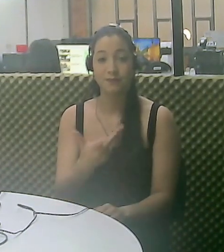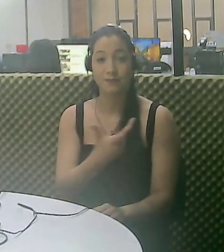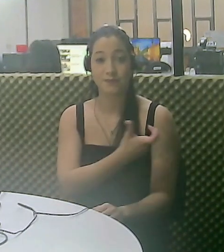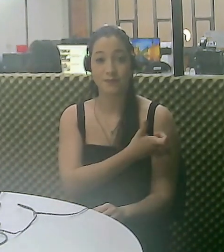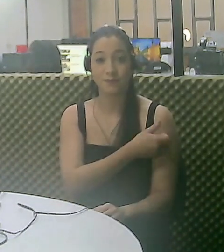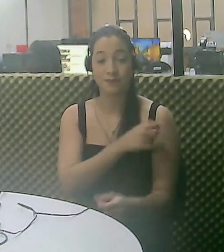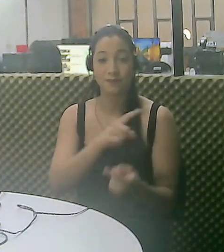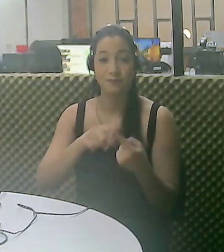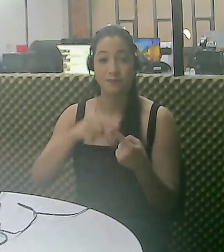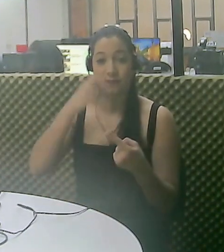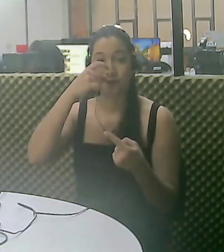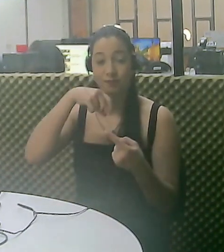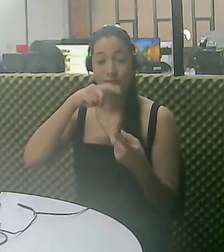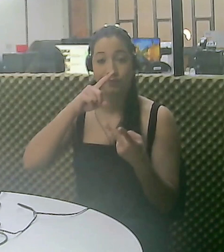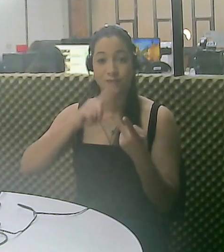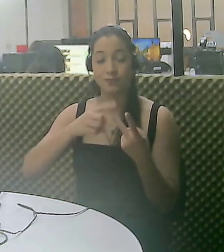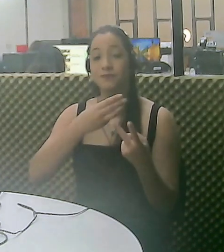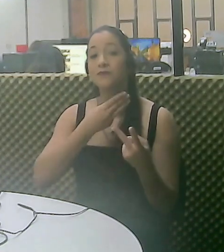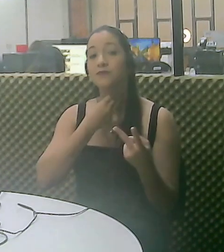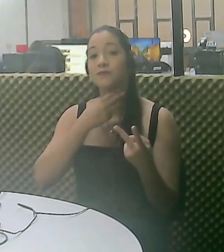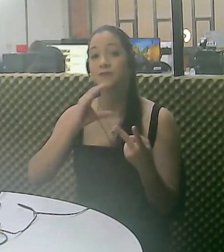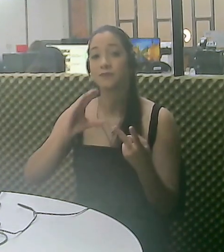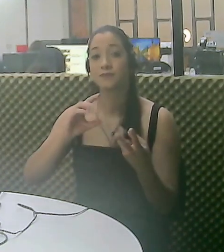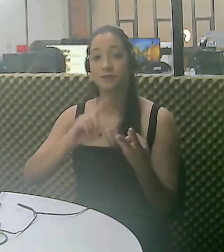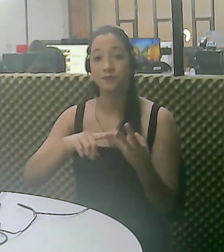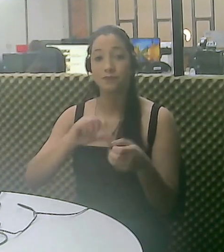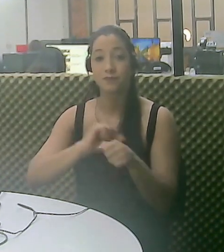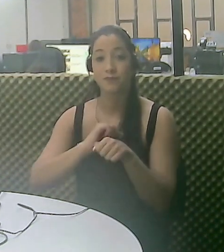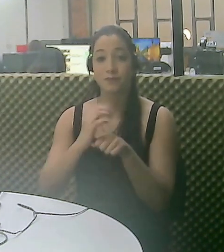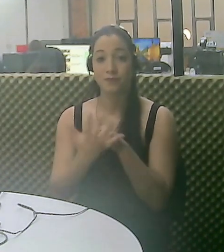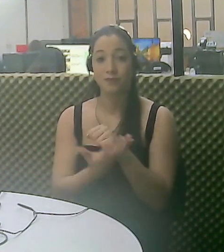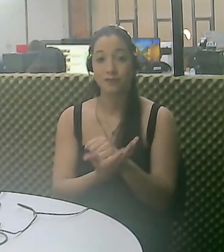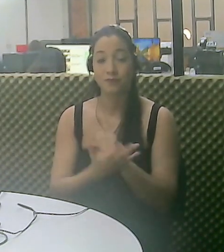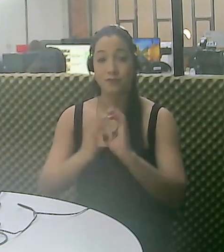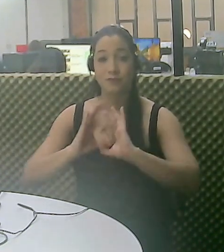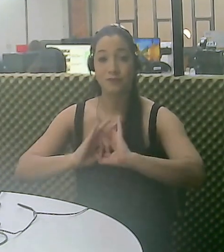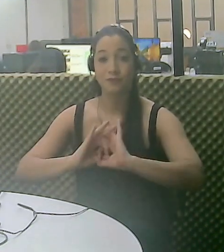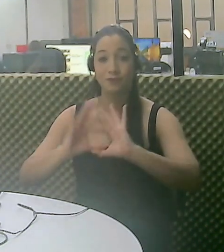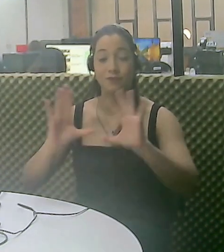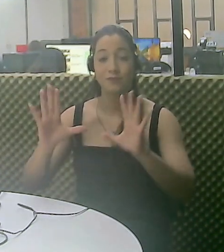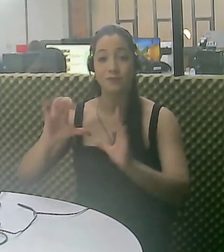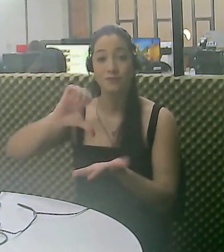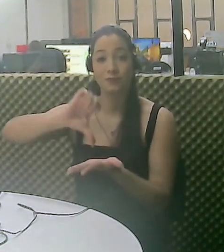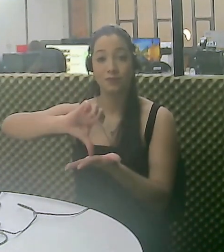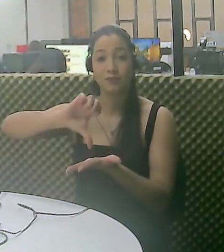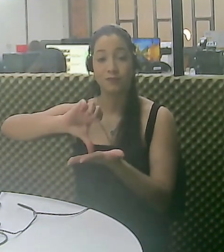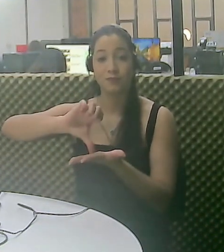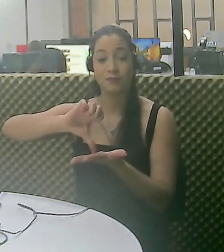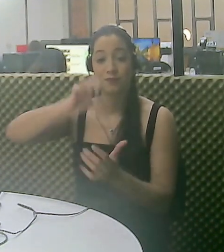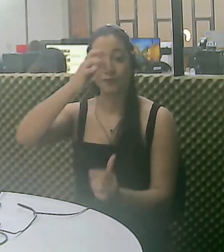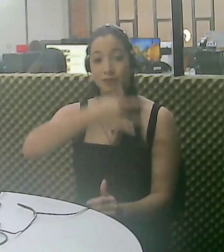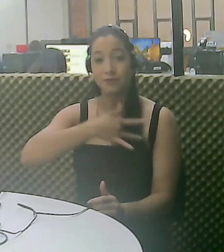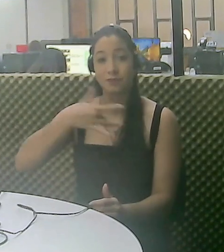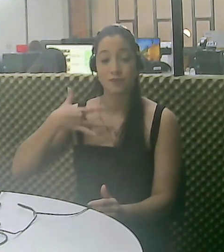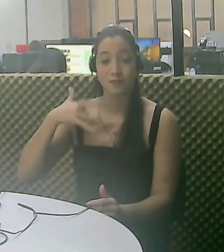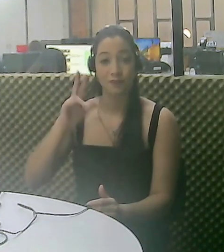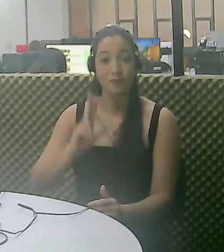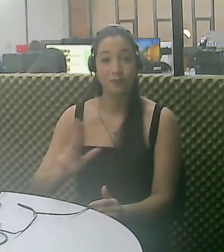Vacinas contra a gripe, meningite C e Covid-19 estão disponíveis nas unidades de saúde de